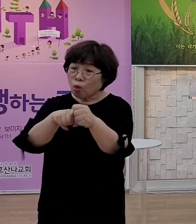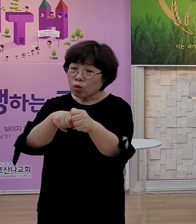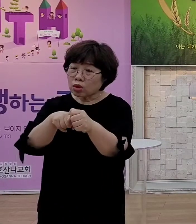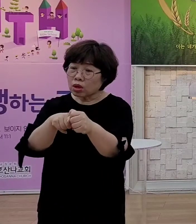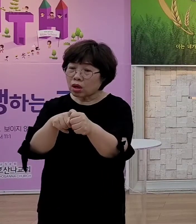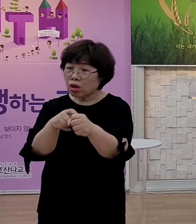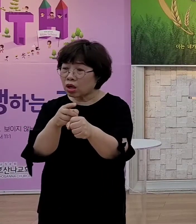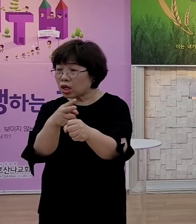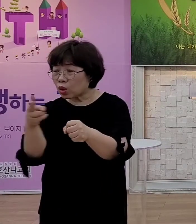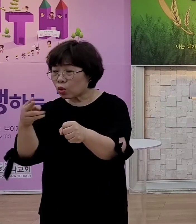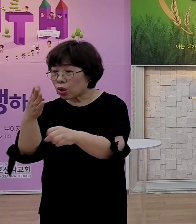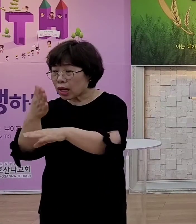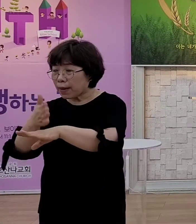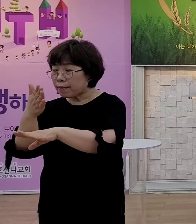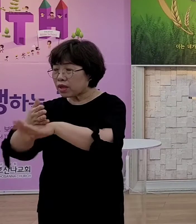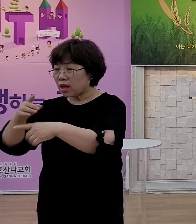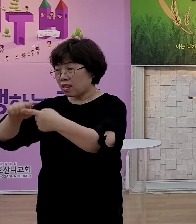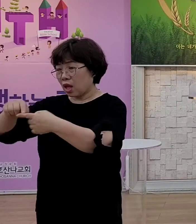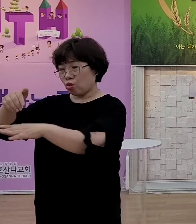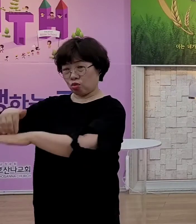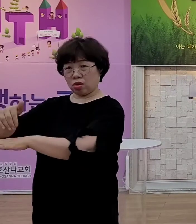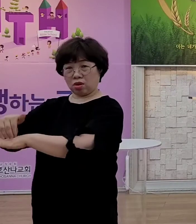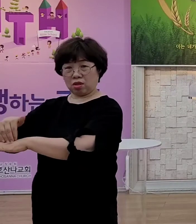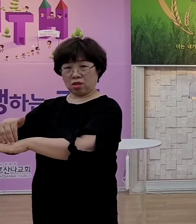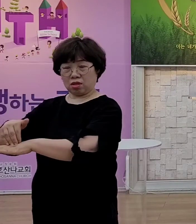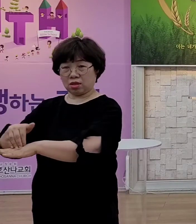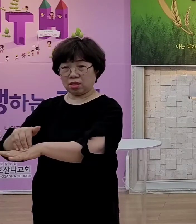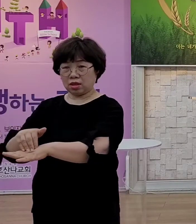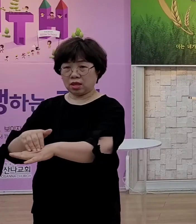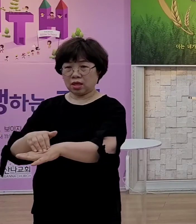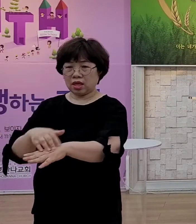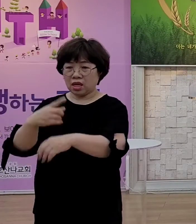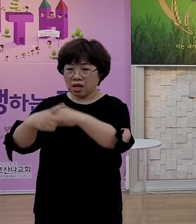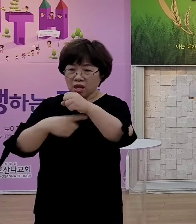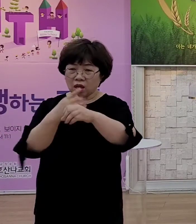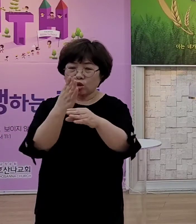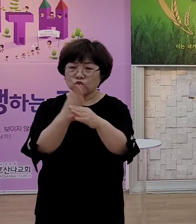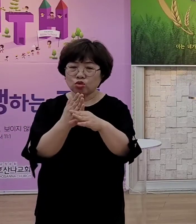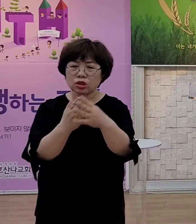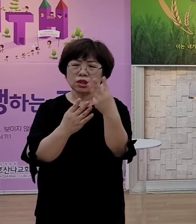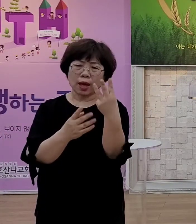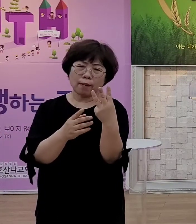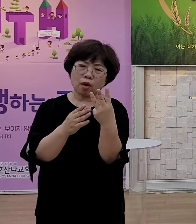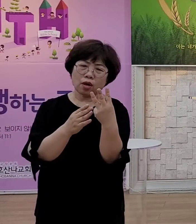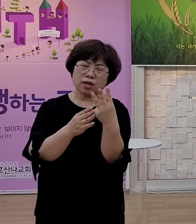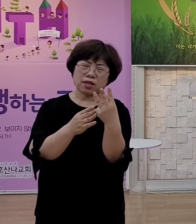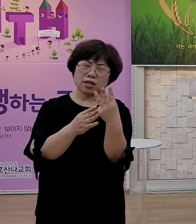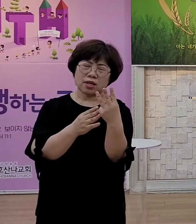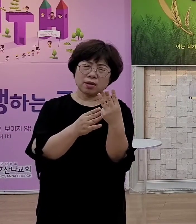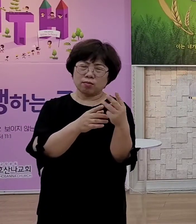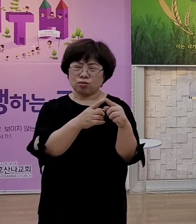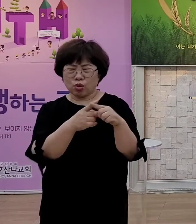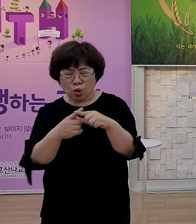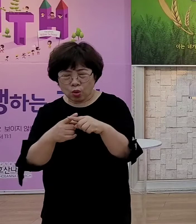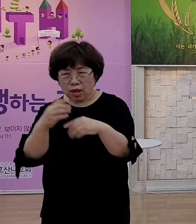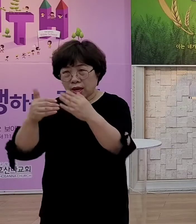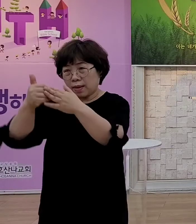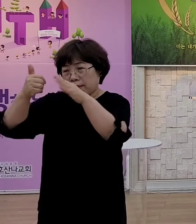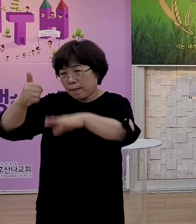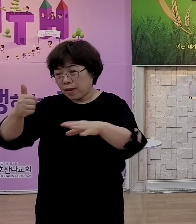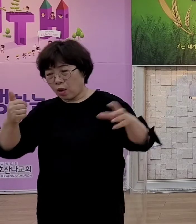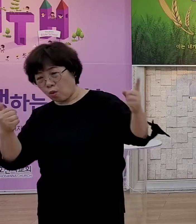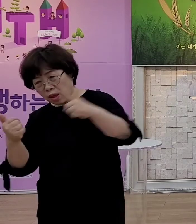감사를 훈련하기 위함이었다. 1년에 3번은 최소한 나에게 나와서 마음을 표하고